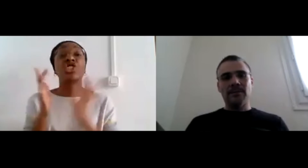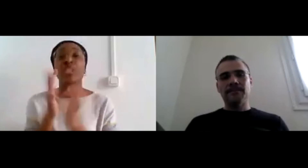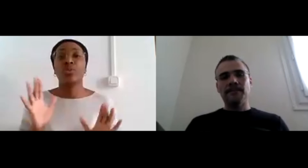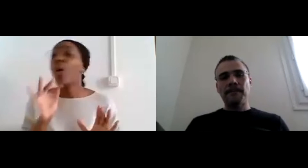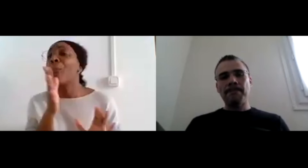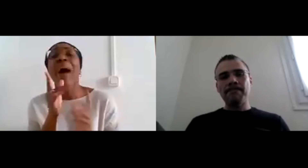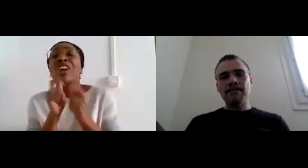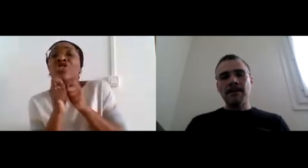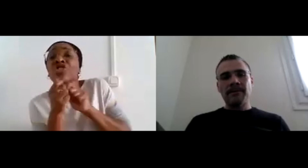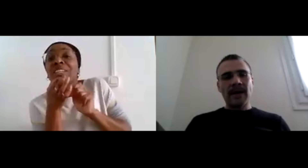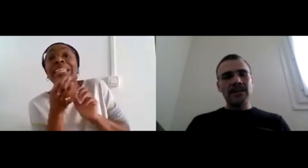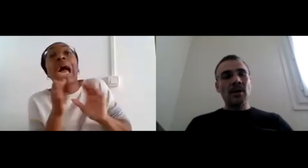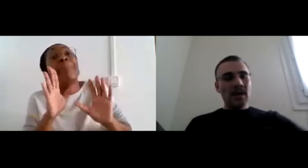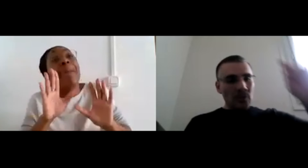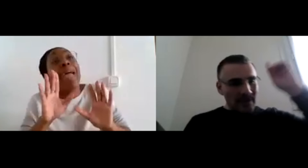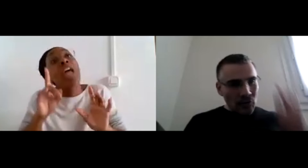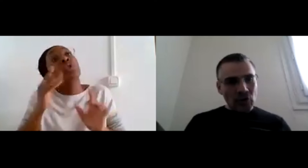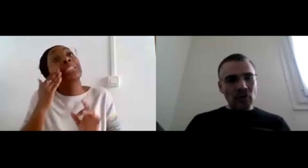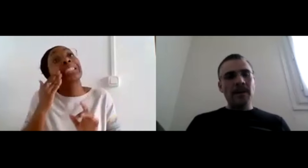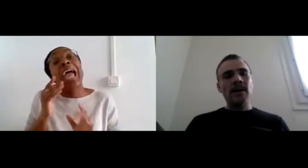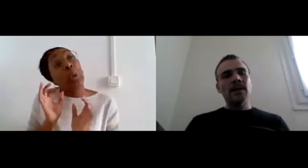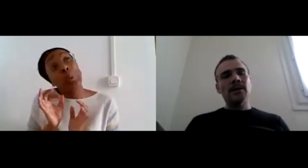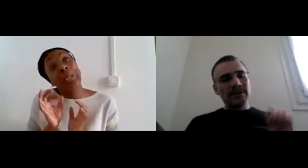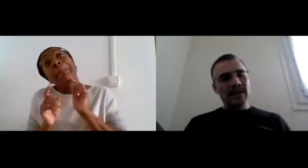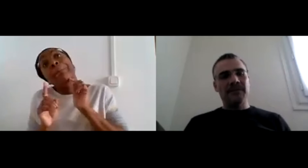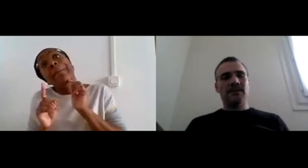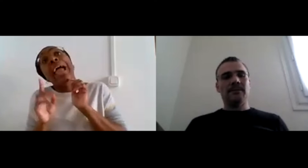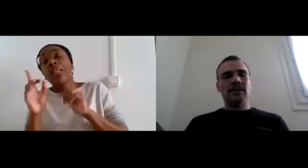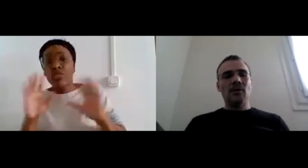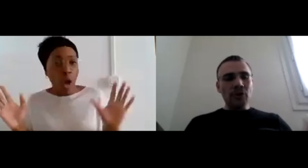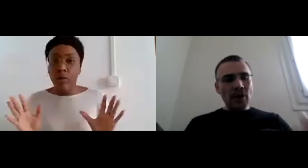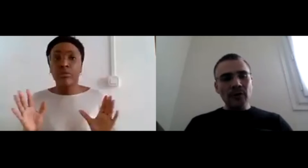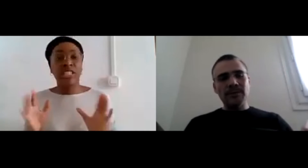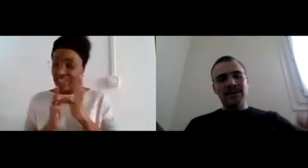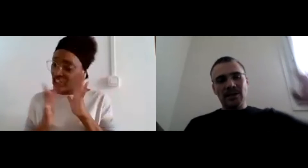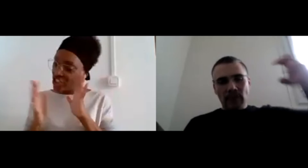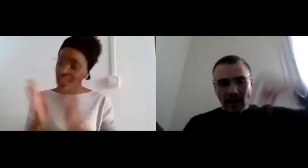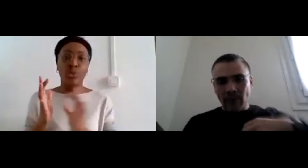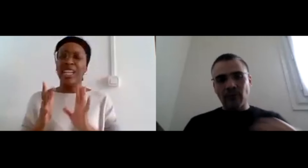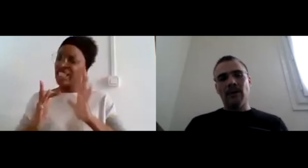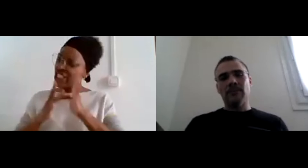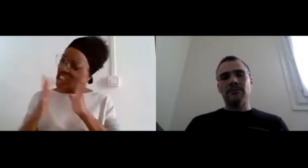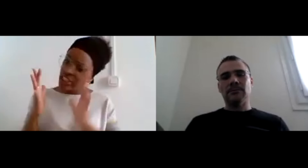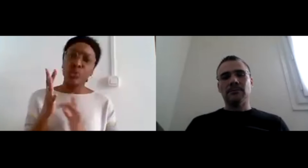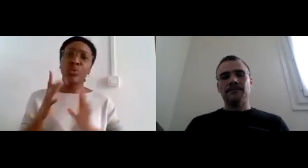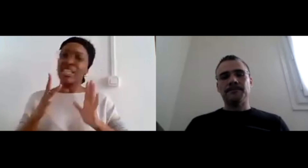changer. Frères et sœurs, que ça ne change pas dans ta vie. Le cœur du message doit être en